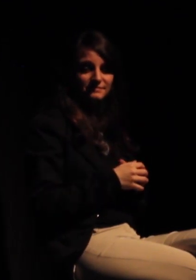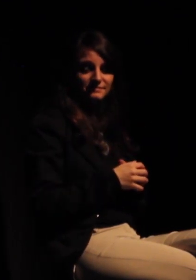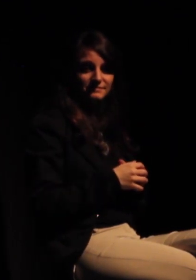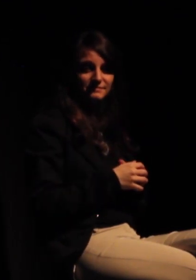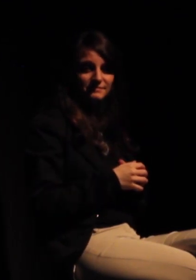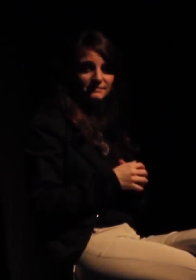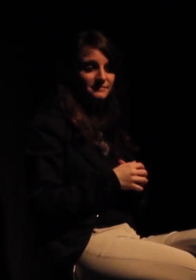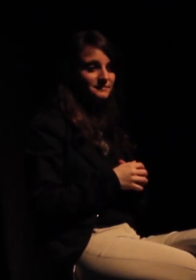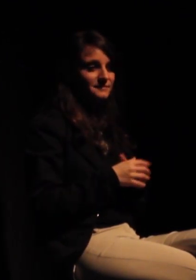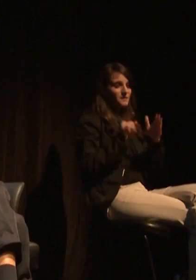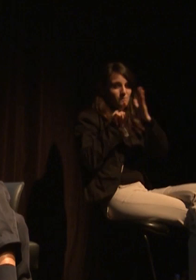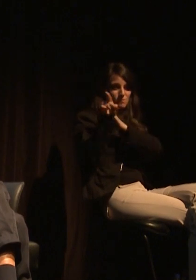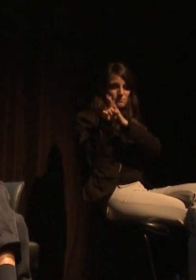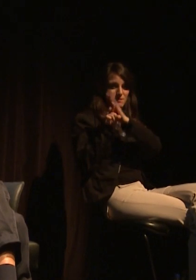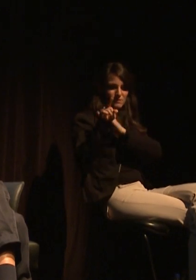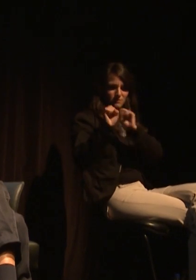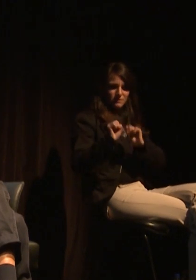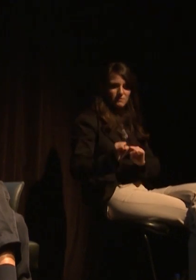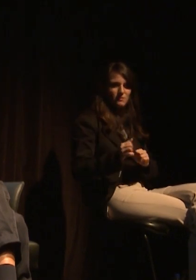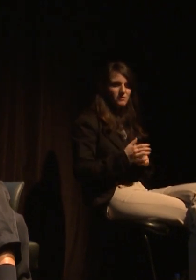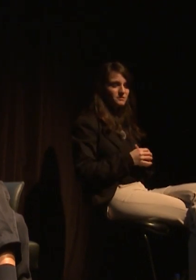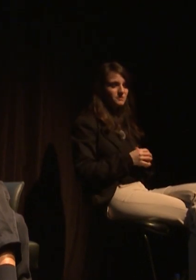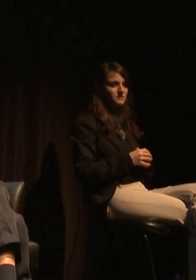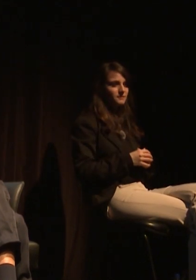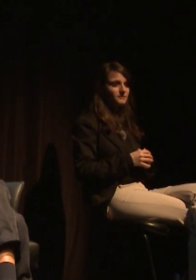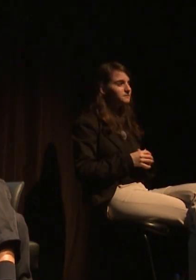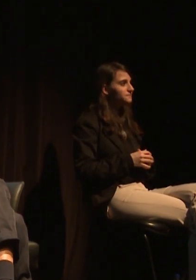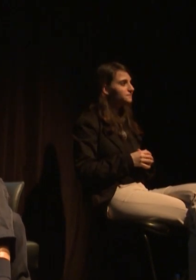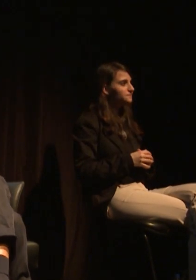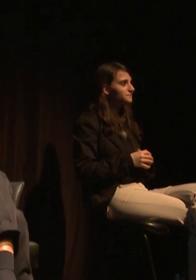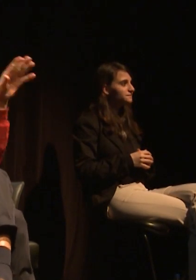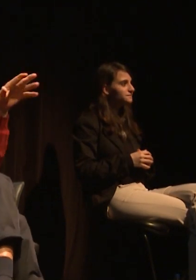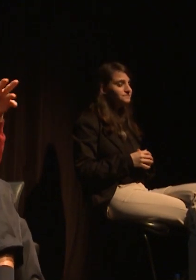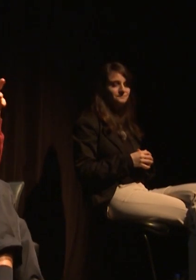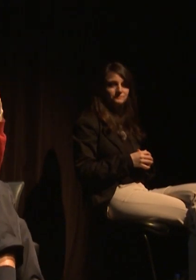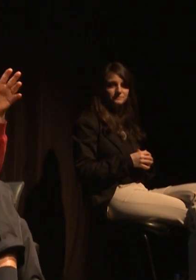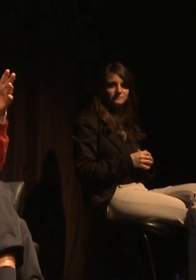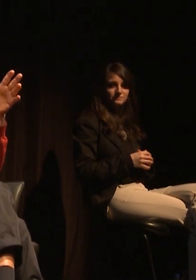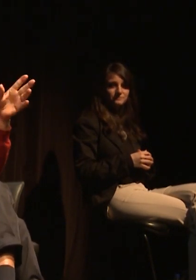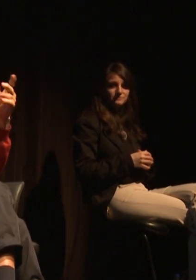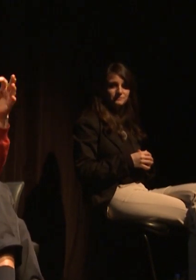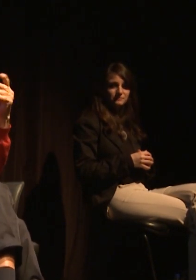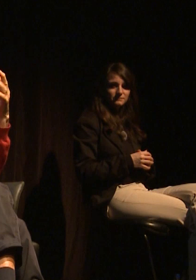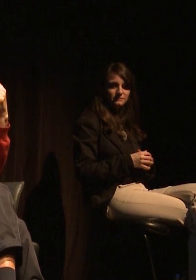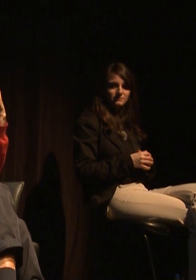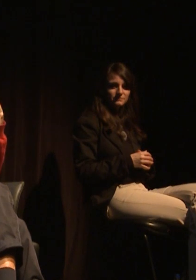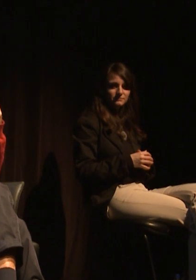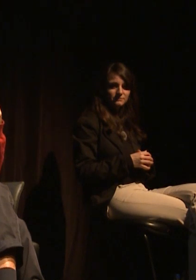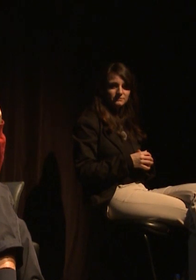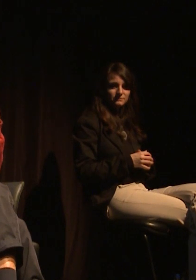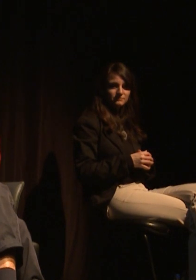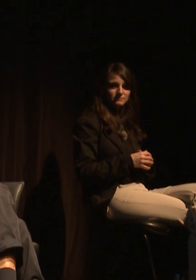Pode fazer perguntas, gente, se vocês quiserem. Quem quiser fazer. Cadê o... Vocês querem começar a perguntar? A gente continua e vocês vão